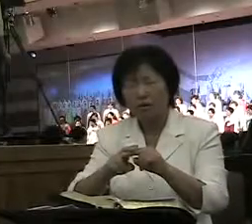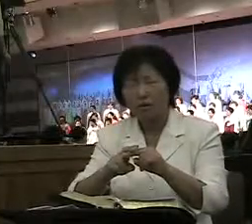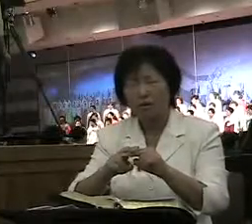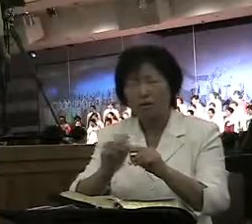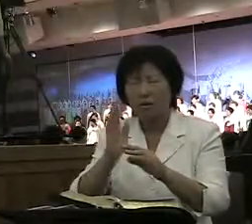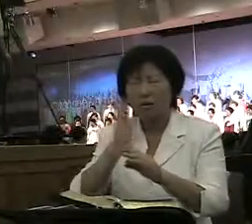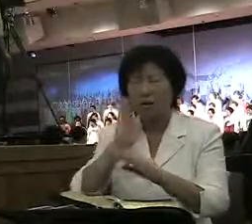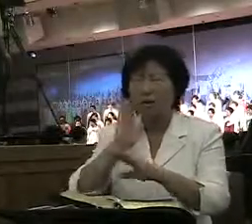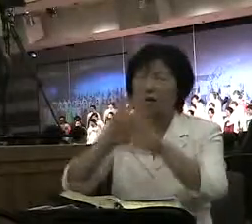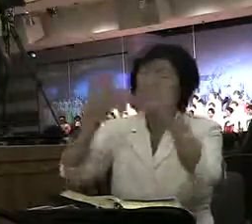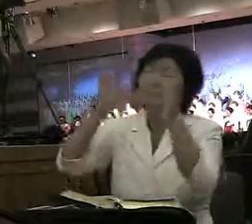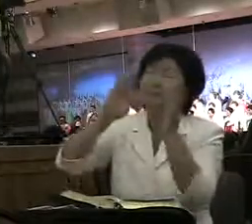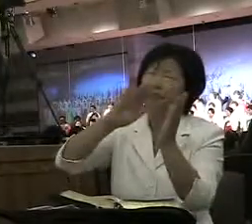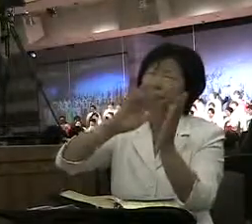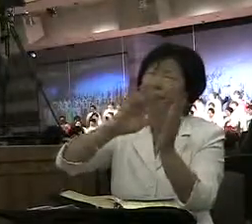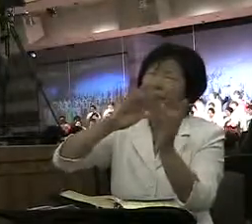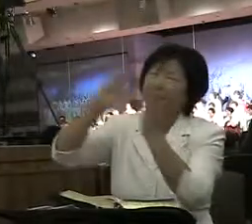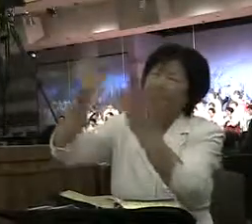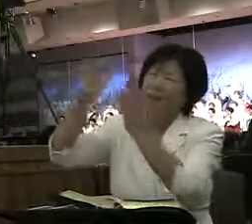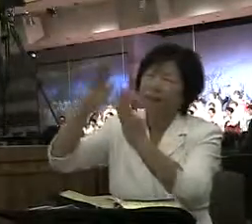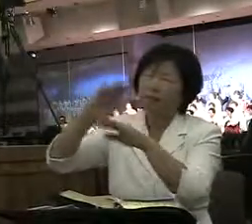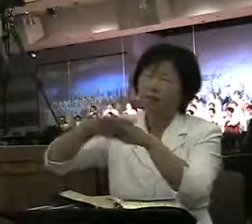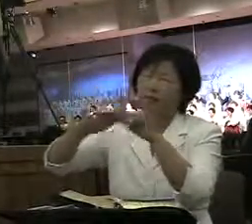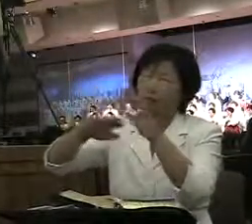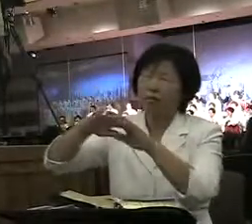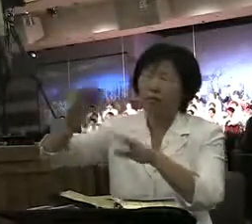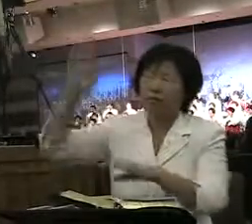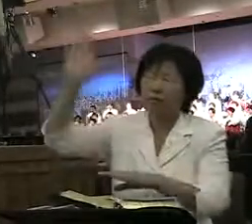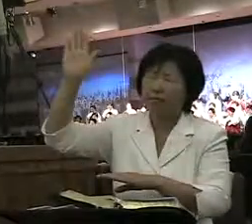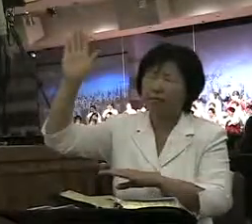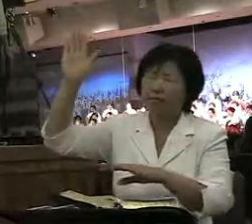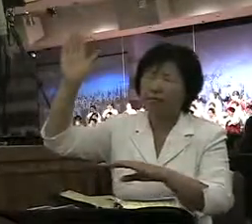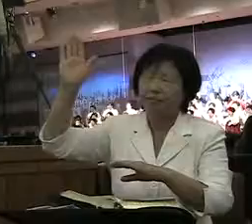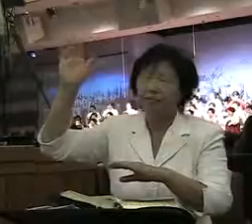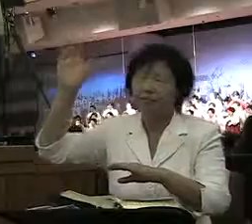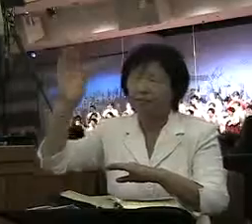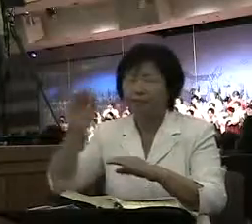손을 들어주시기를 바랍니다. 제가 기도하겠습니다.